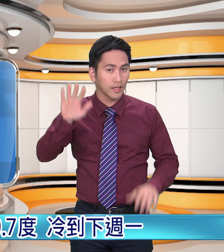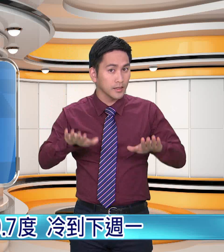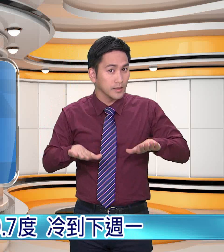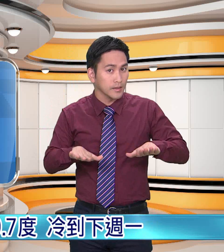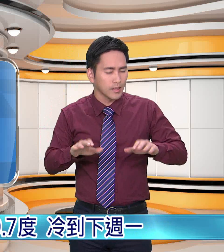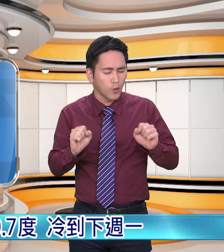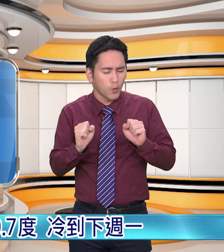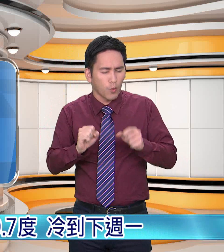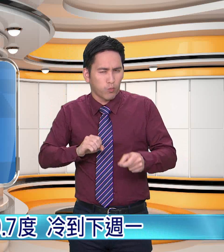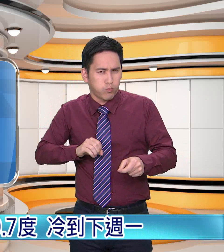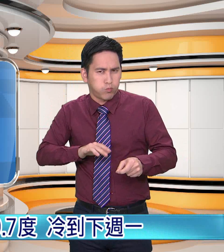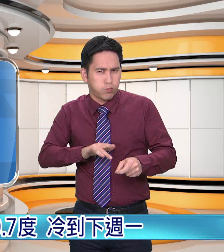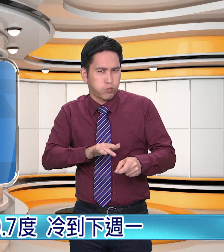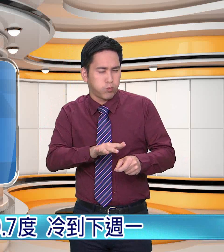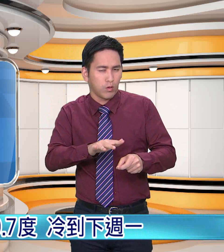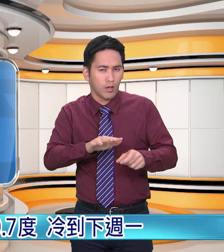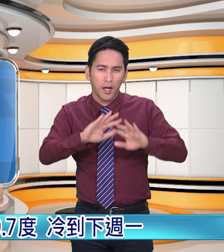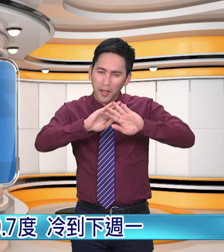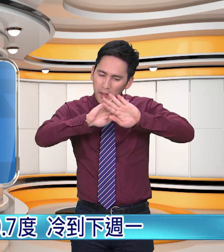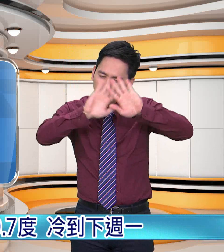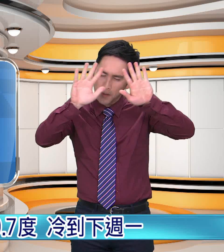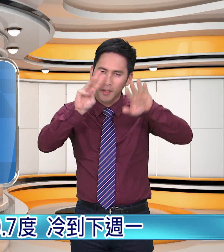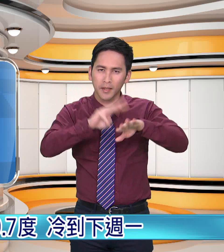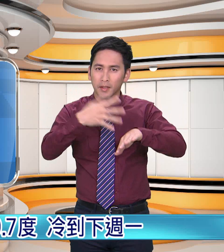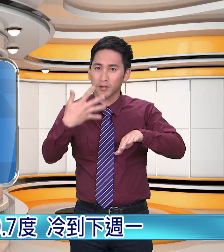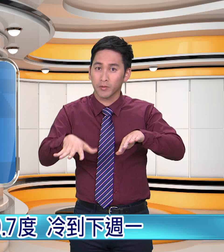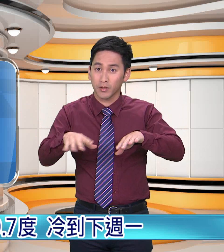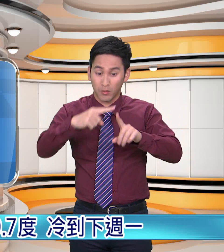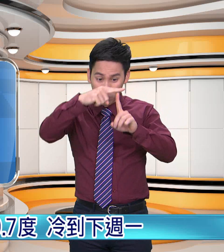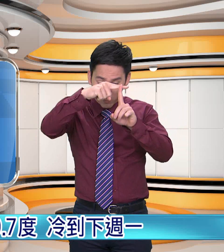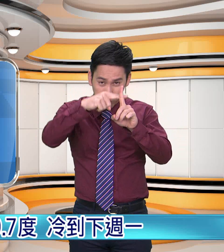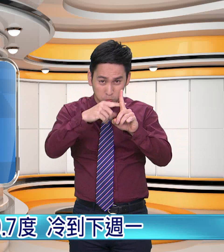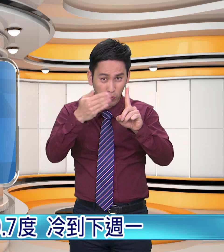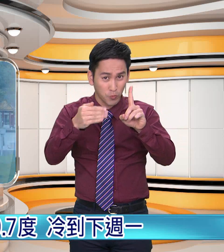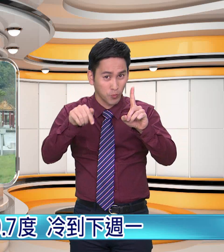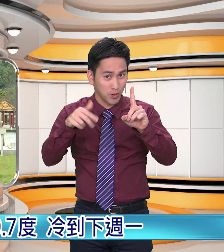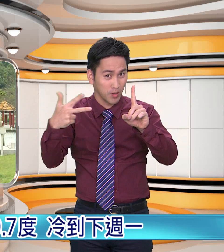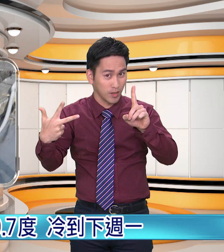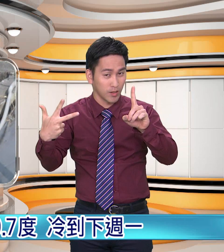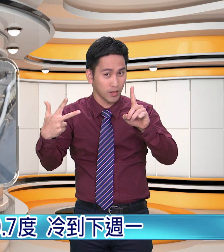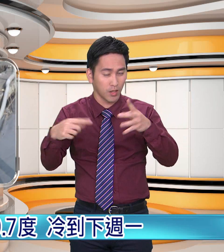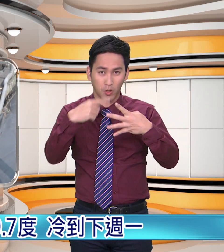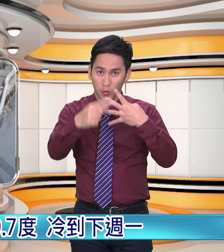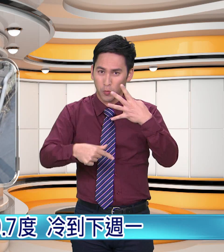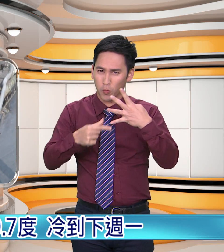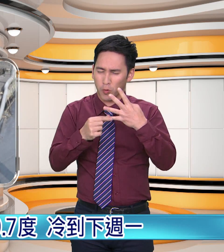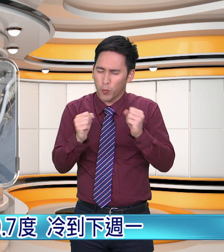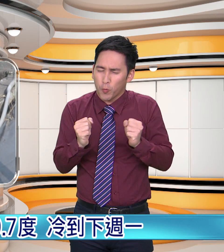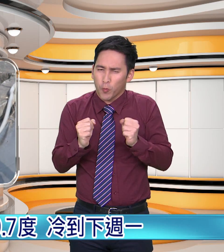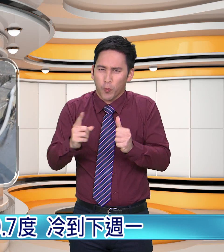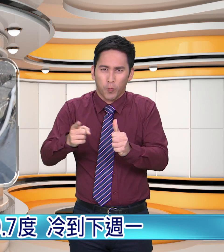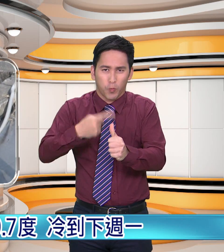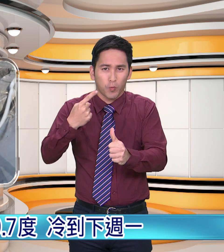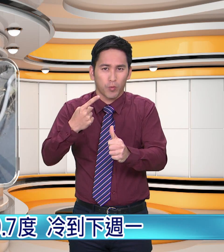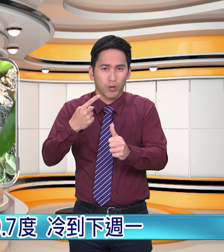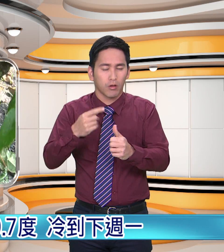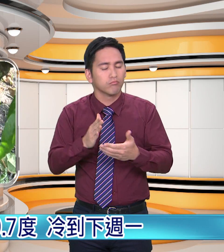寒流在今天报道，清晨淡水只有 9.7 度，是入冬以来的最低